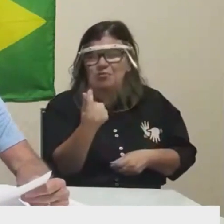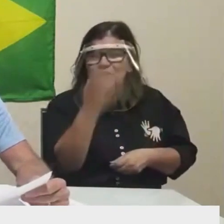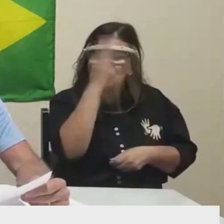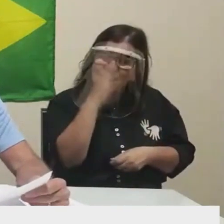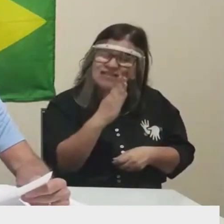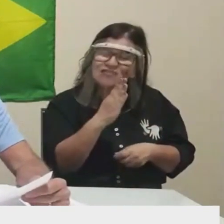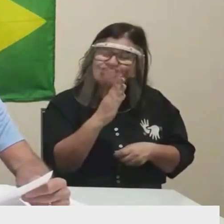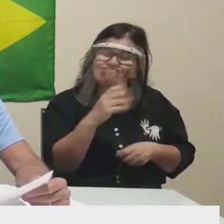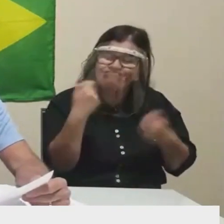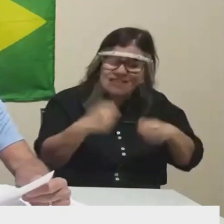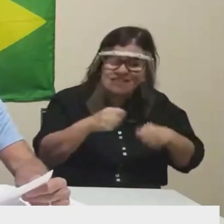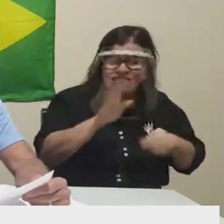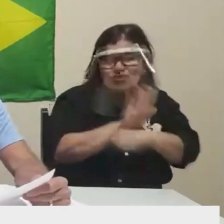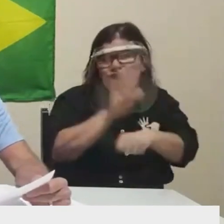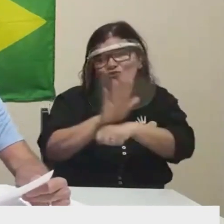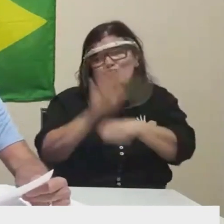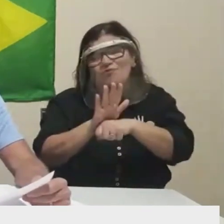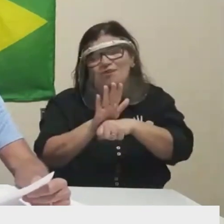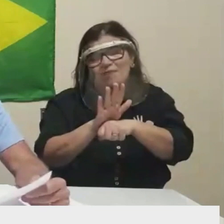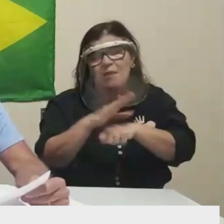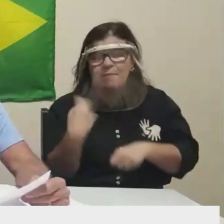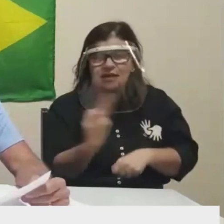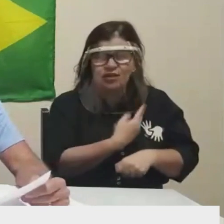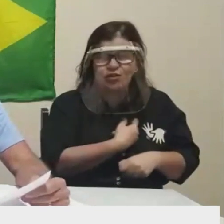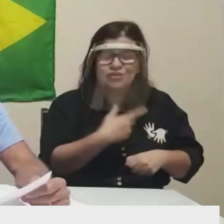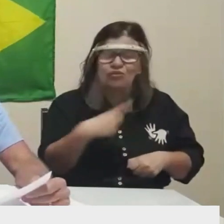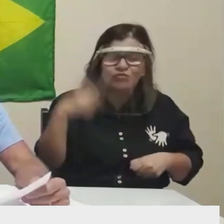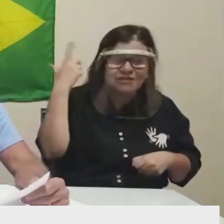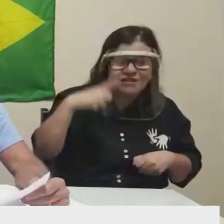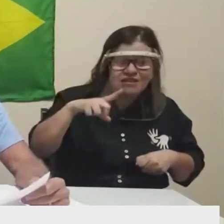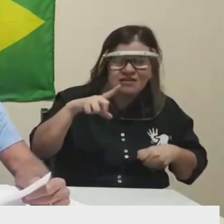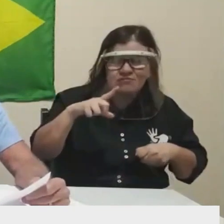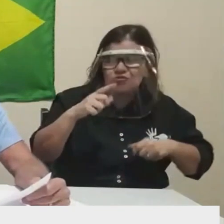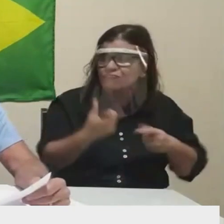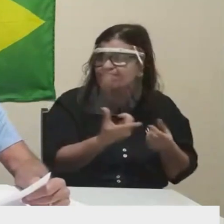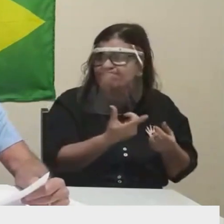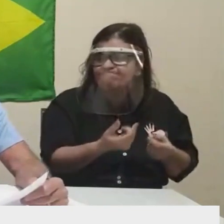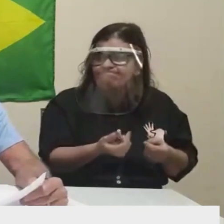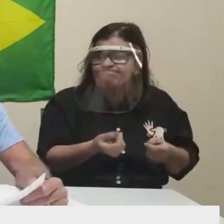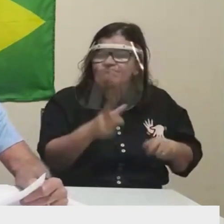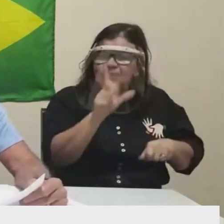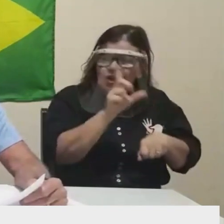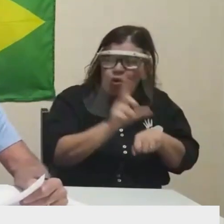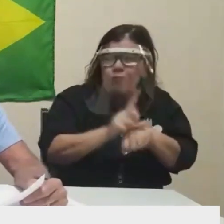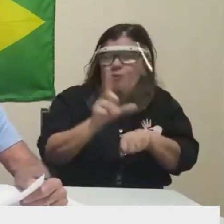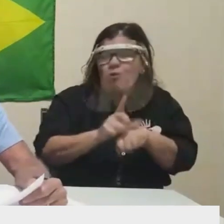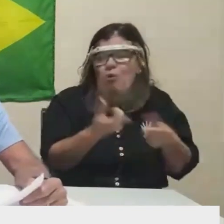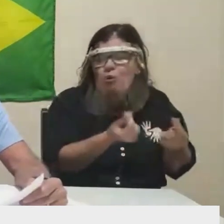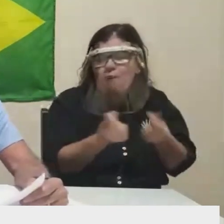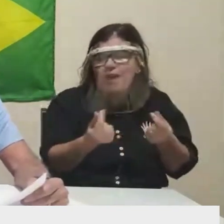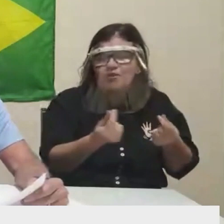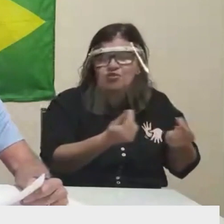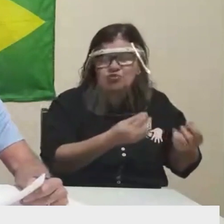que dar mais uma contribuição ainda para que a nossa economia pegasse. Então, via medida provisória, acertaram com todos os